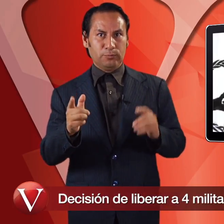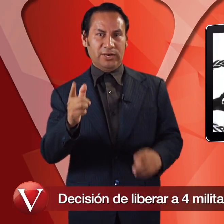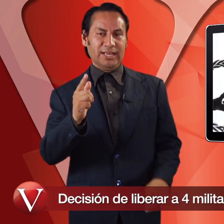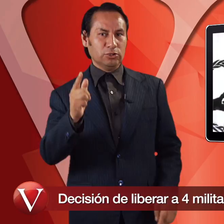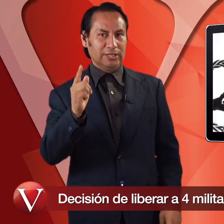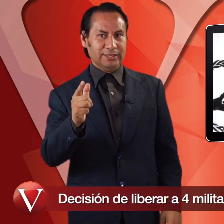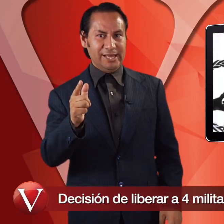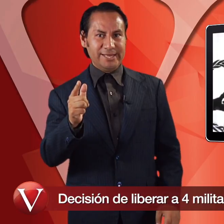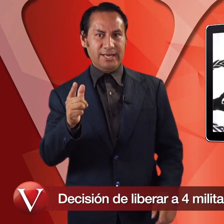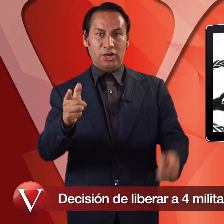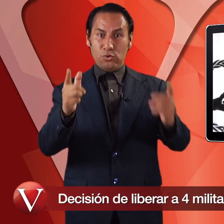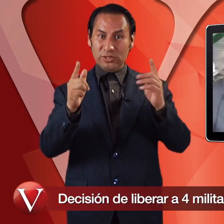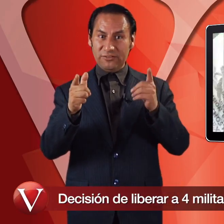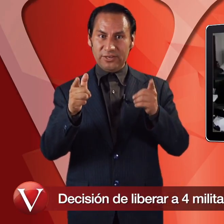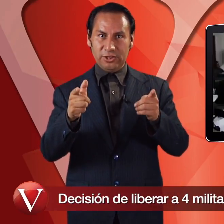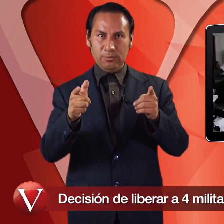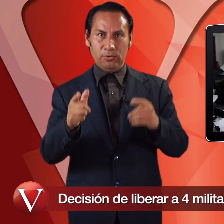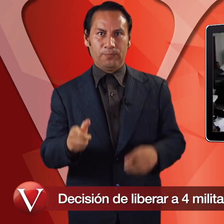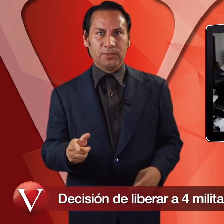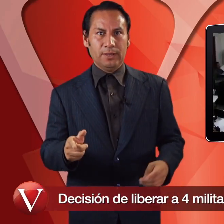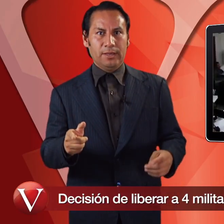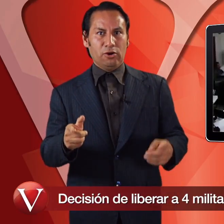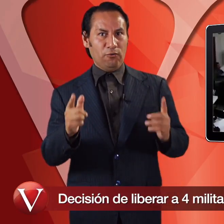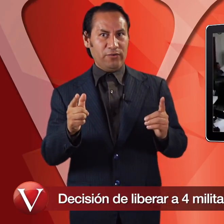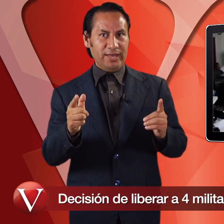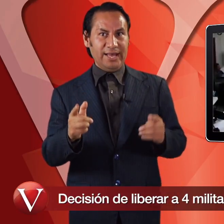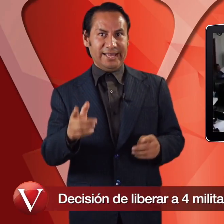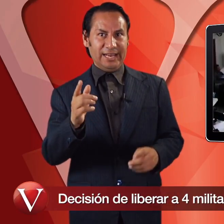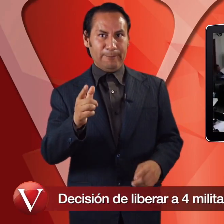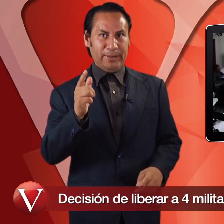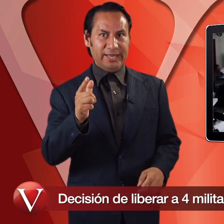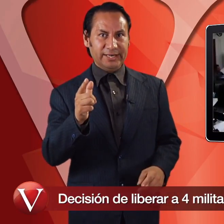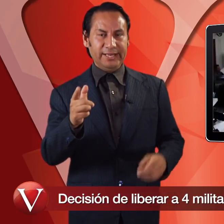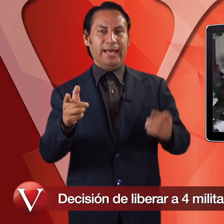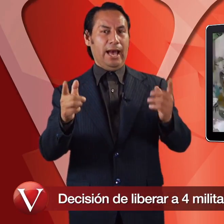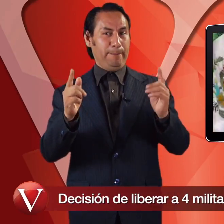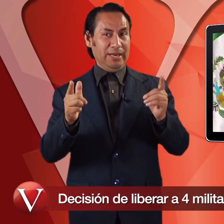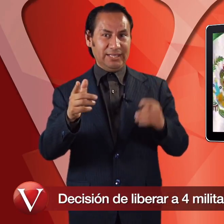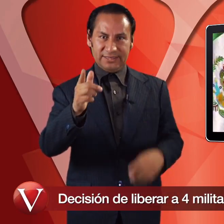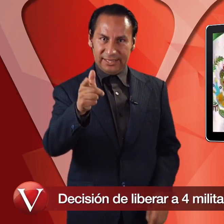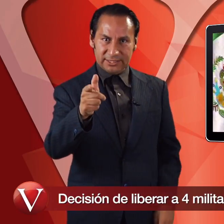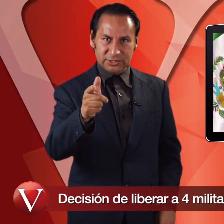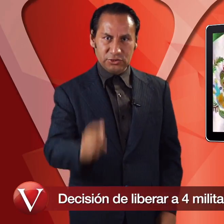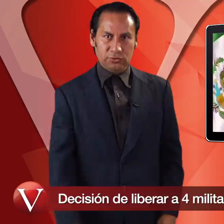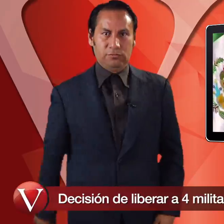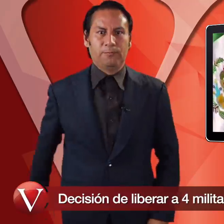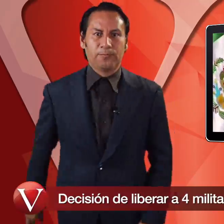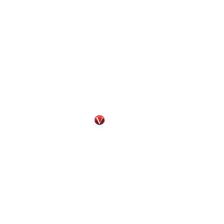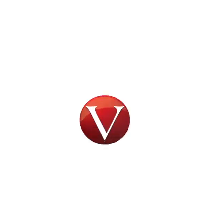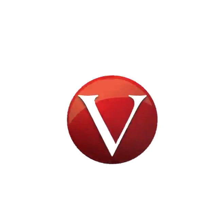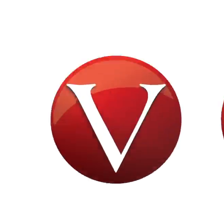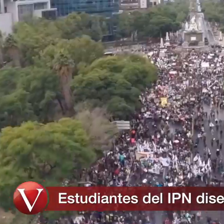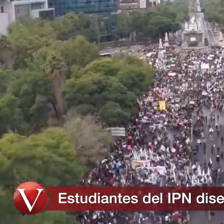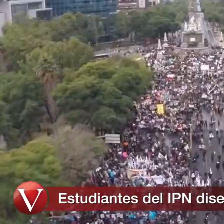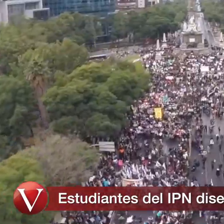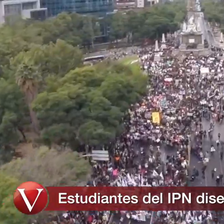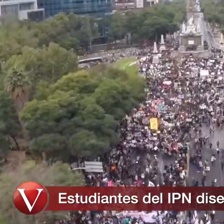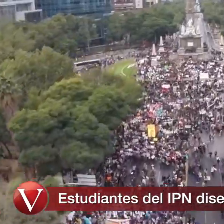por el caso Tlatlaya no es definitivo Confía en que la PGR apele tal decisión estudiantes del